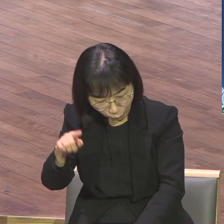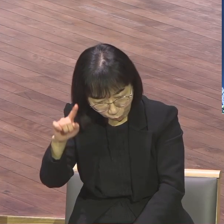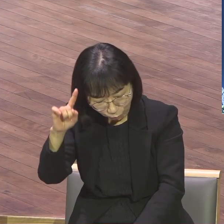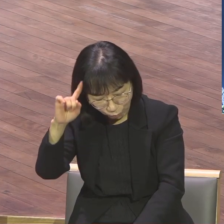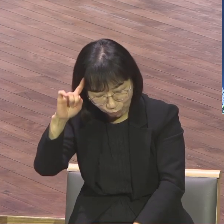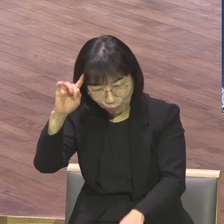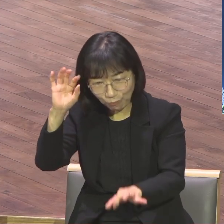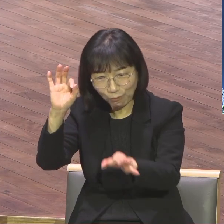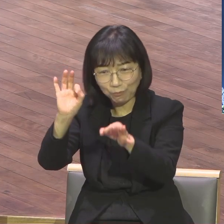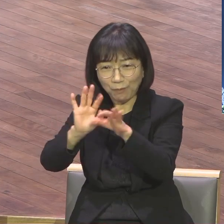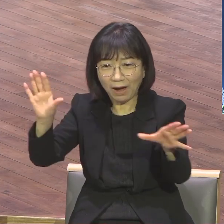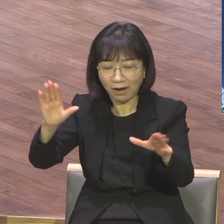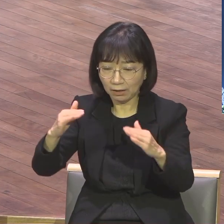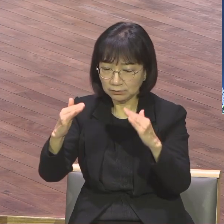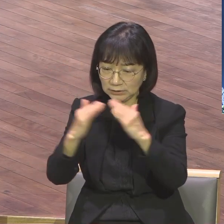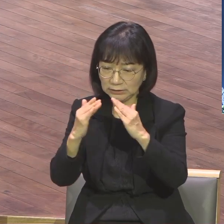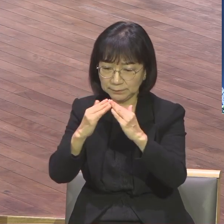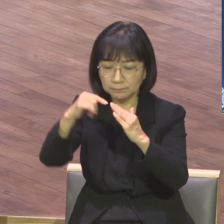안 되죠. 무슨 지붕을 떴냐.